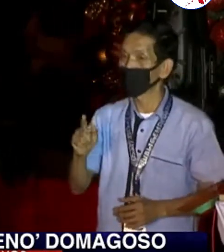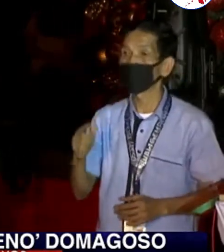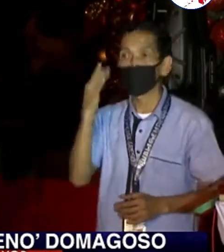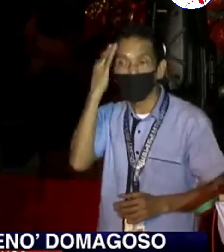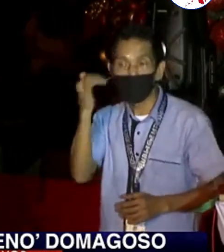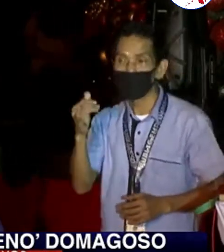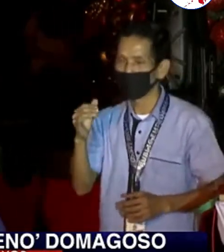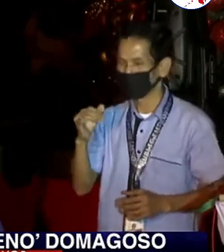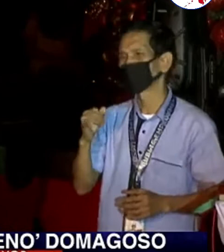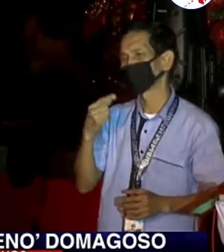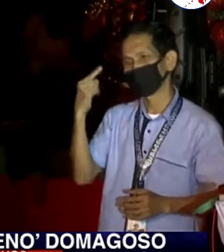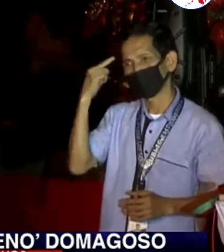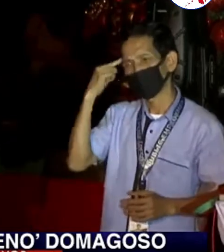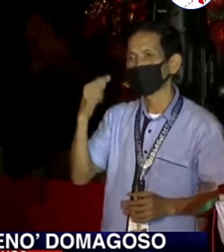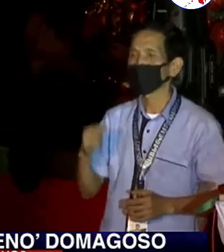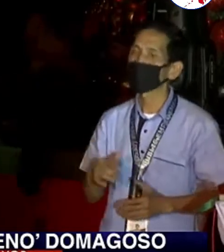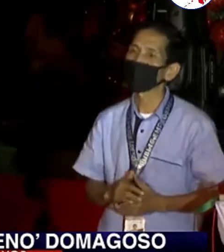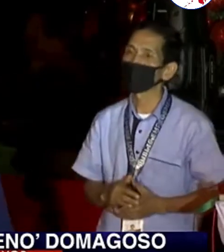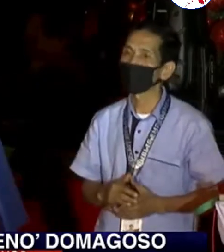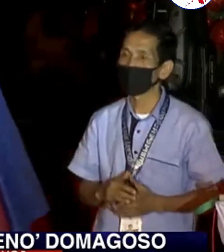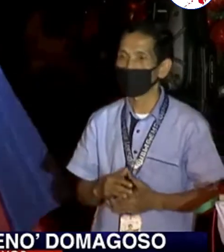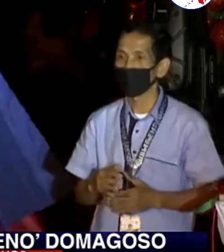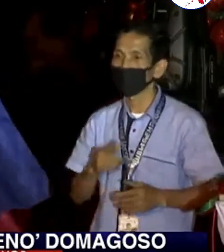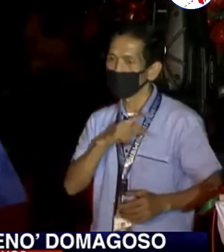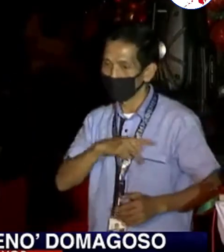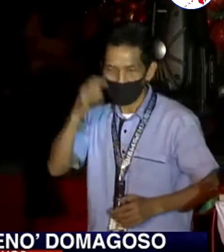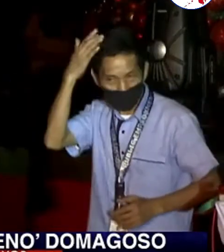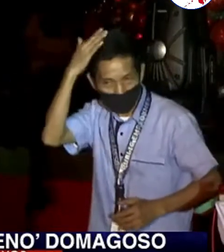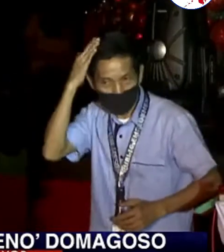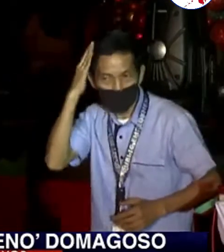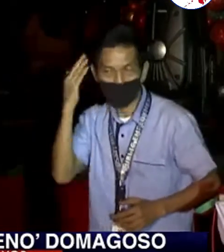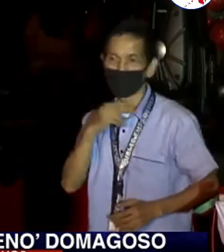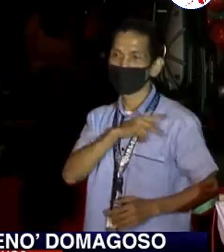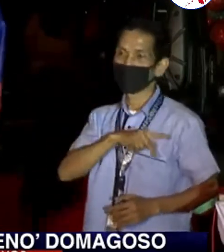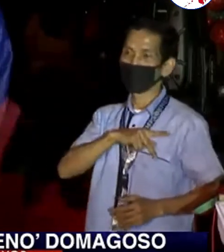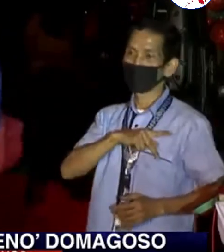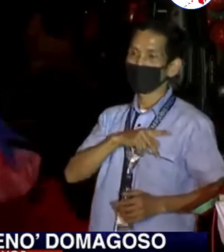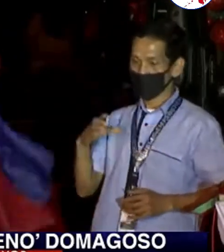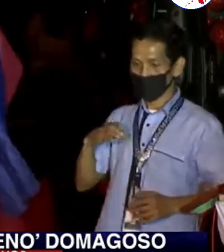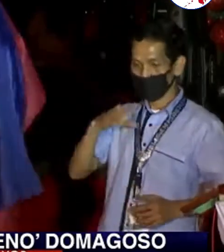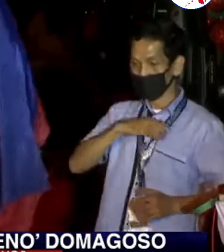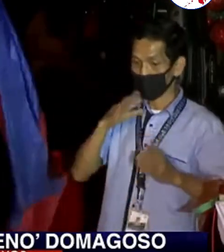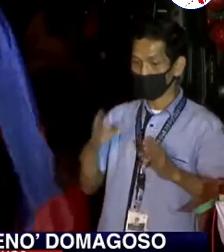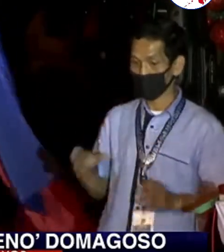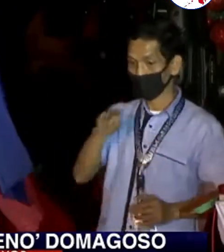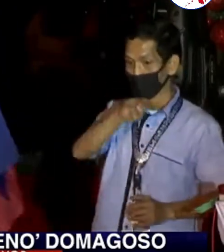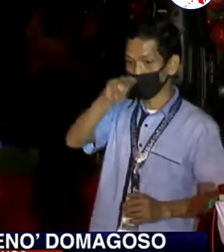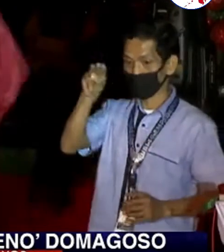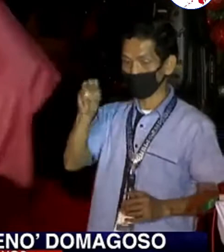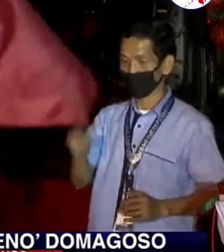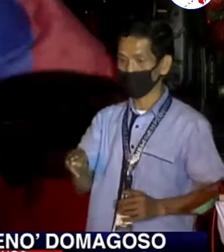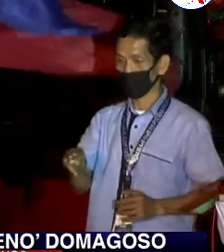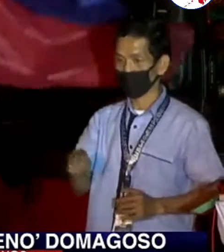Kaya minabuti ko na makiusap muna sa Konseho ng Maynila